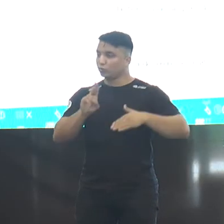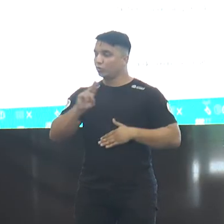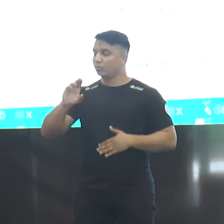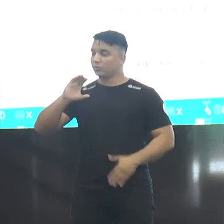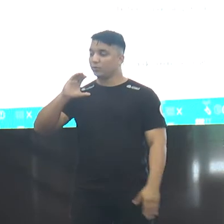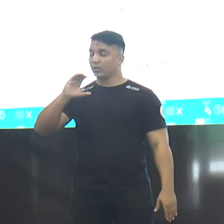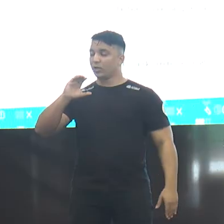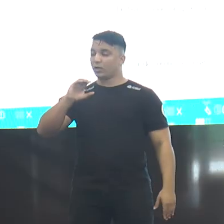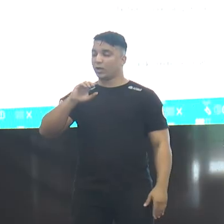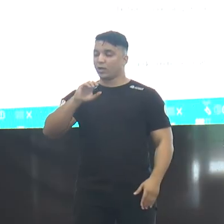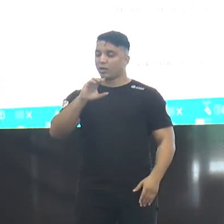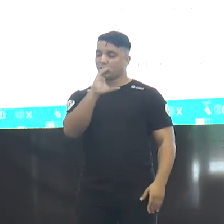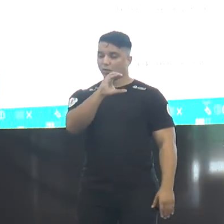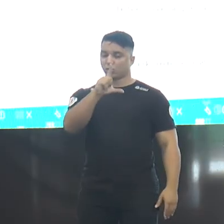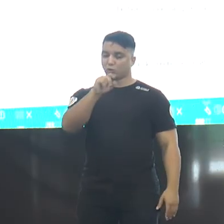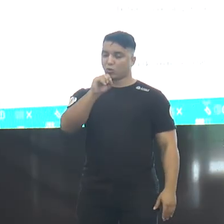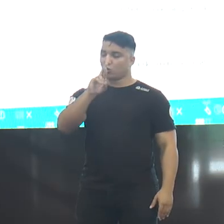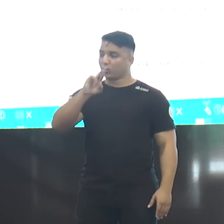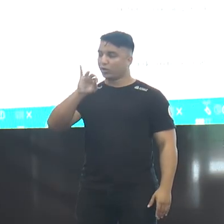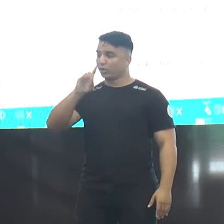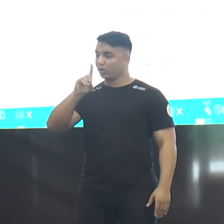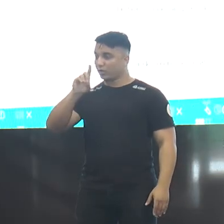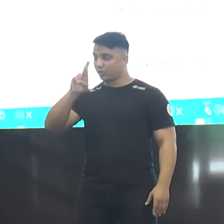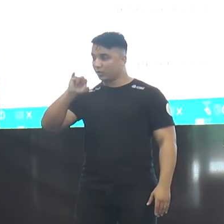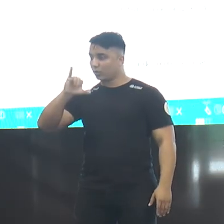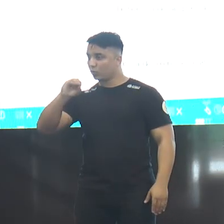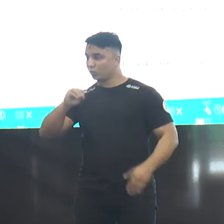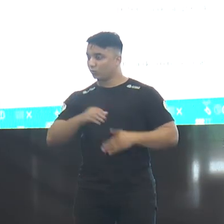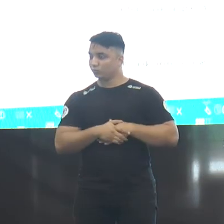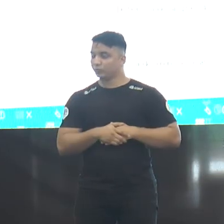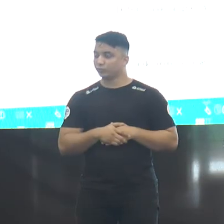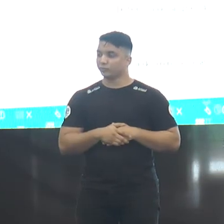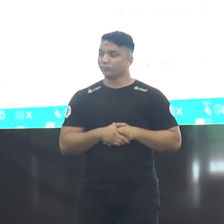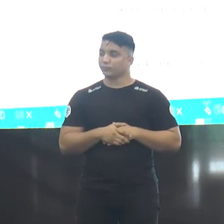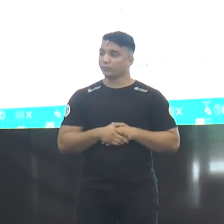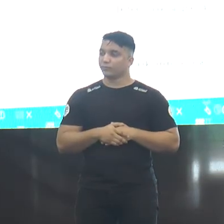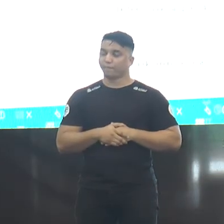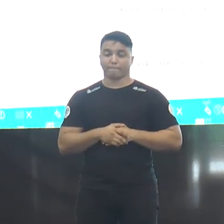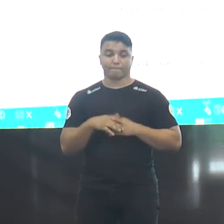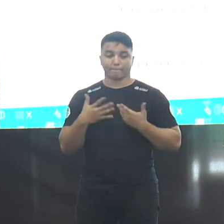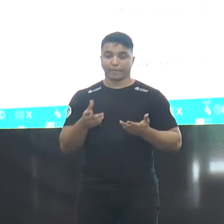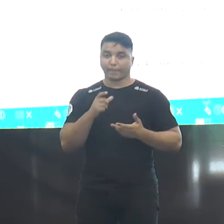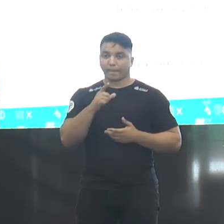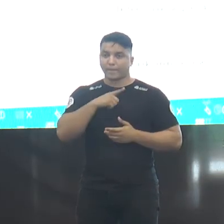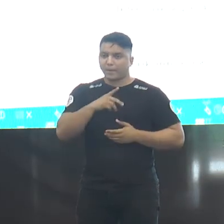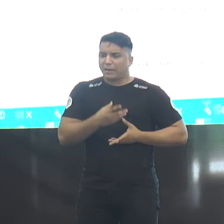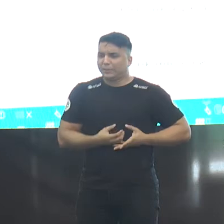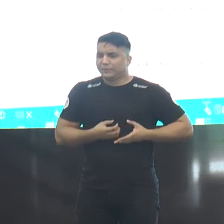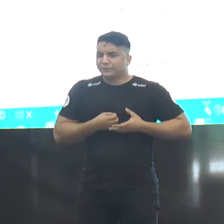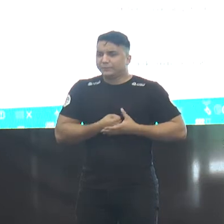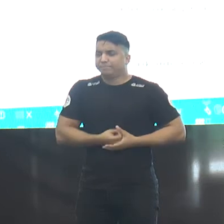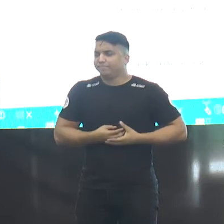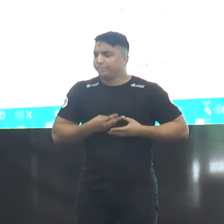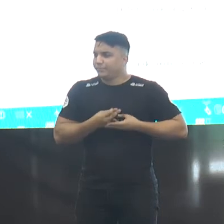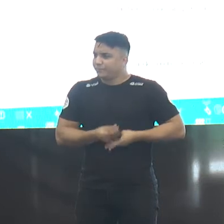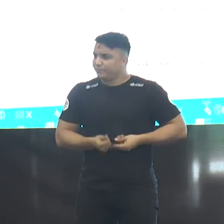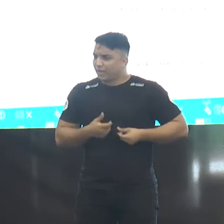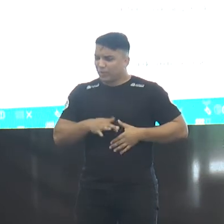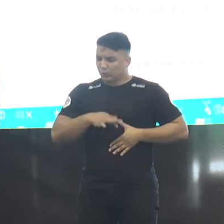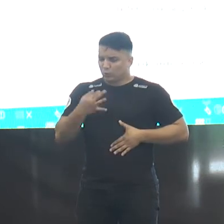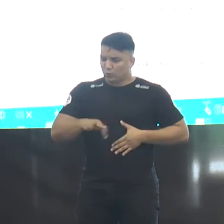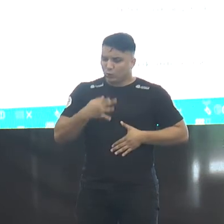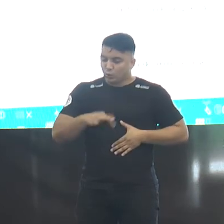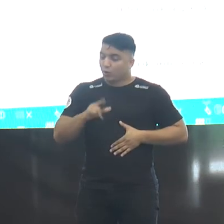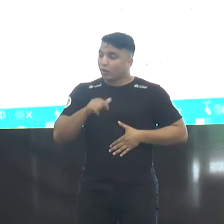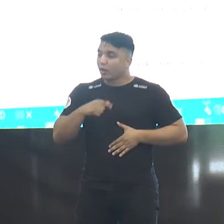que é um ácido forte. E quando a gente está com azia, com acidez excessiva, com dor de